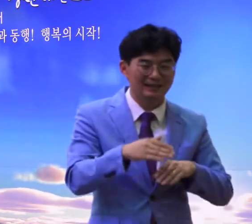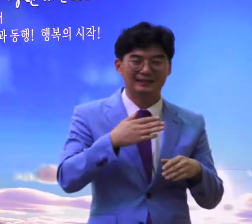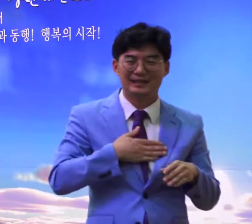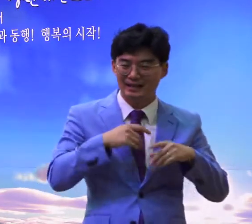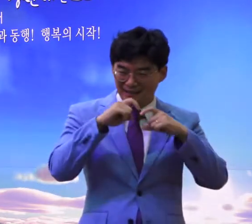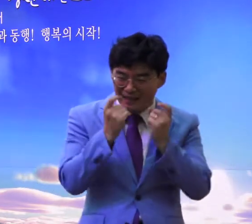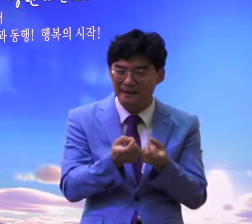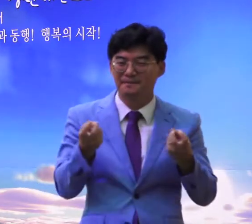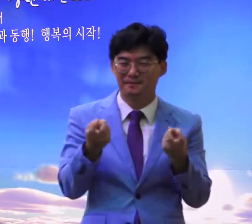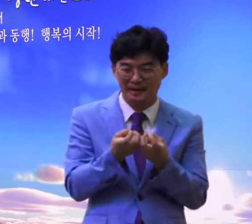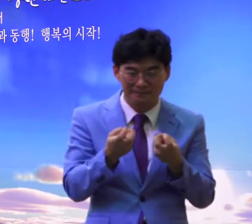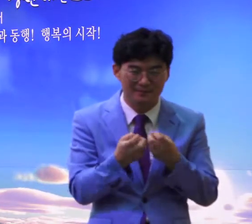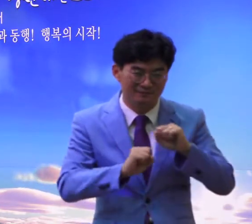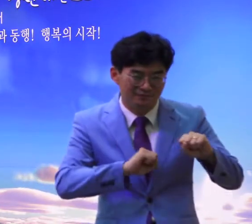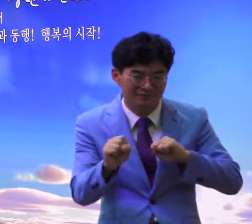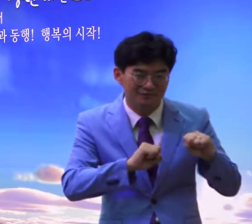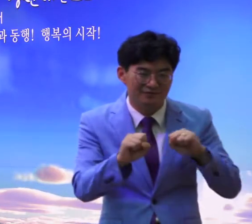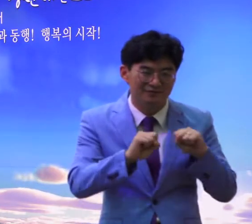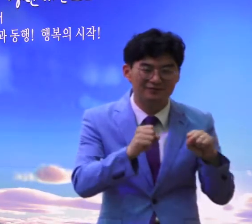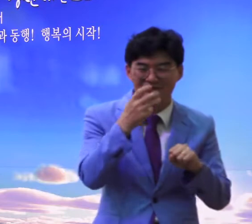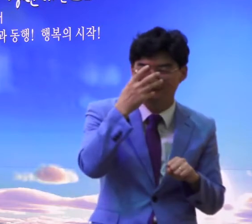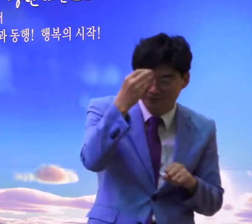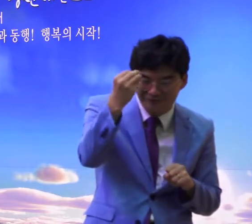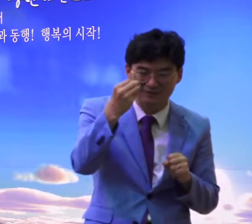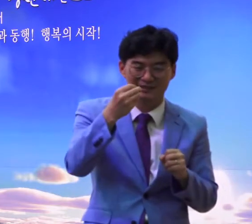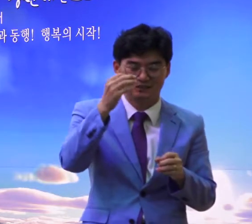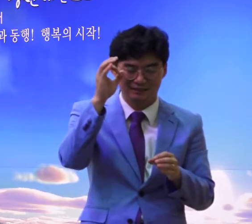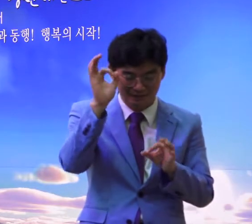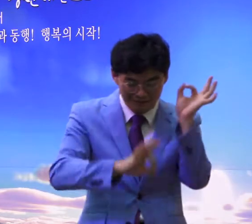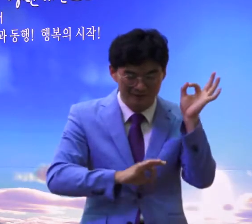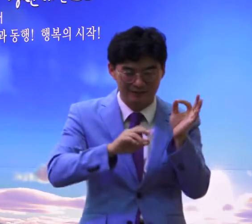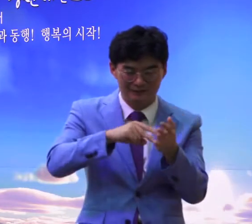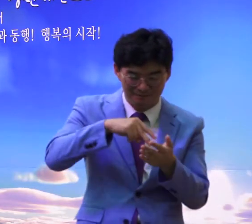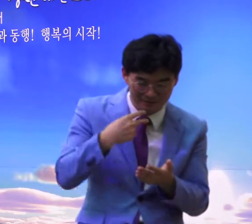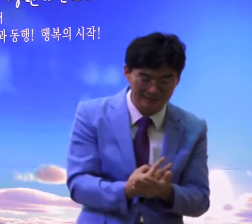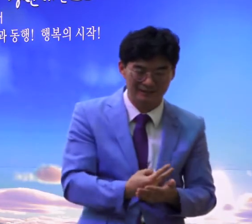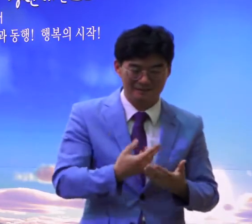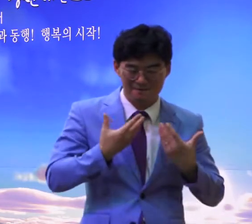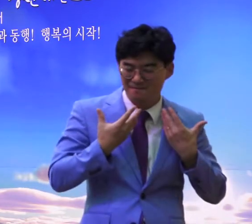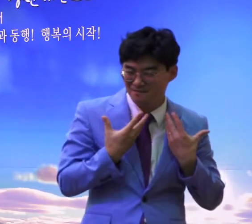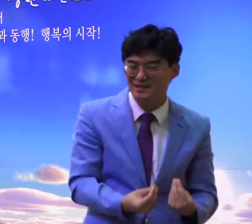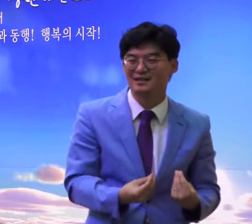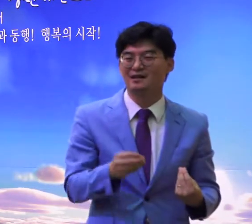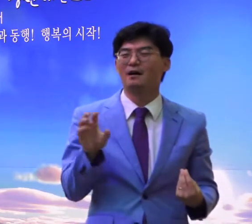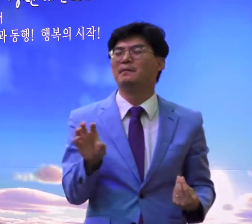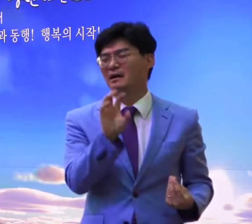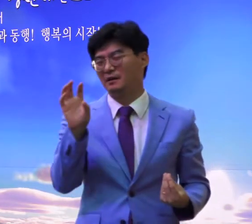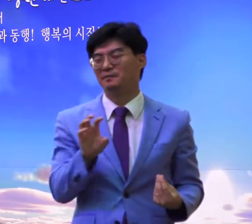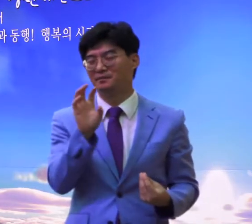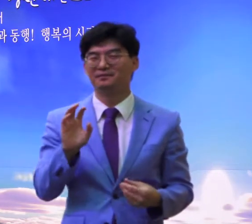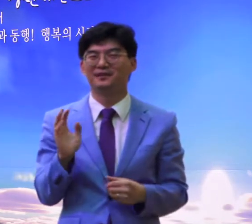되고 또 실패하게 되고 또 실수하게 되고 좌절하게 되고 또 어려움을 겪게 되는 것입니다.